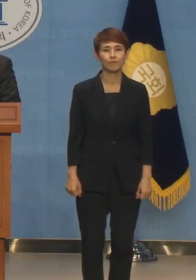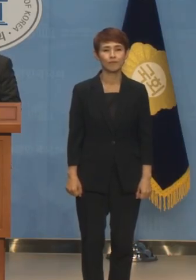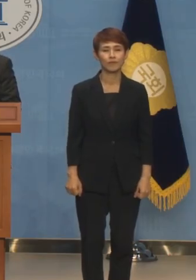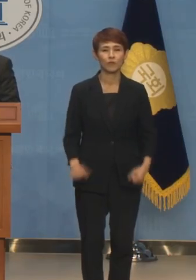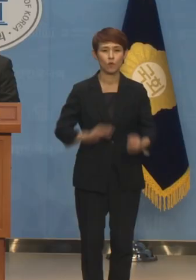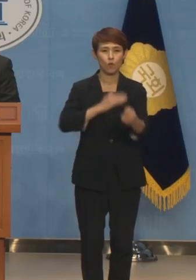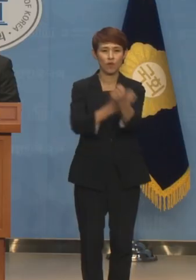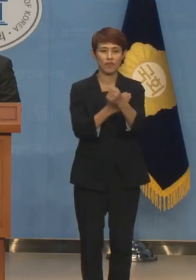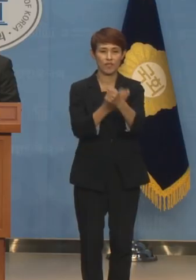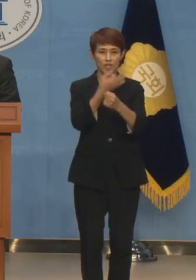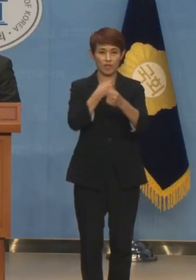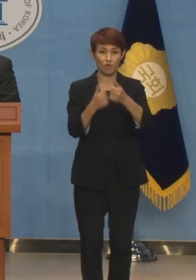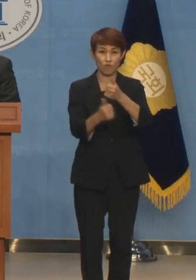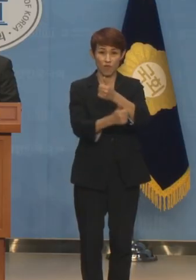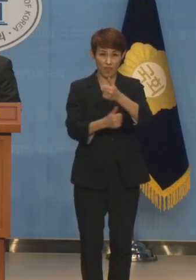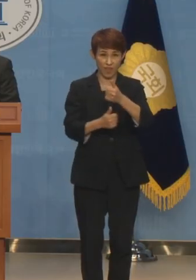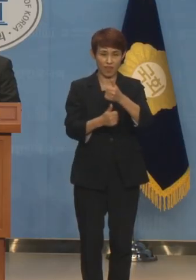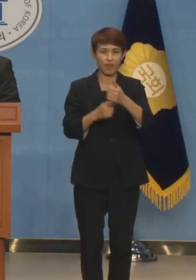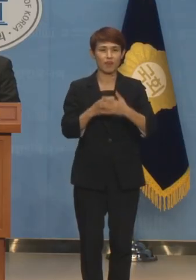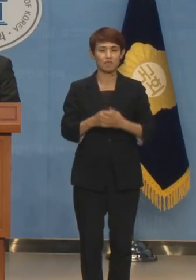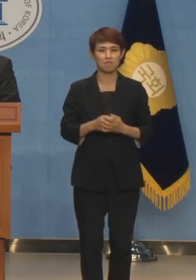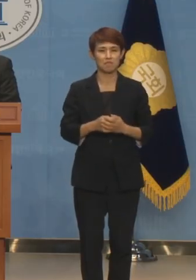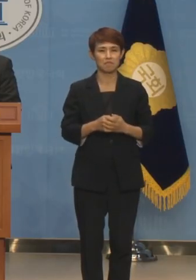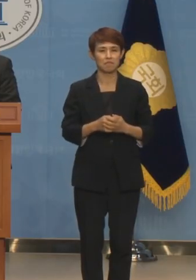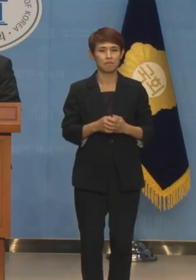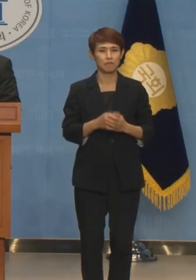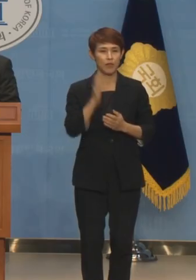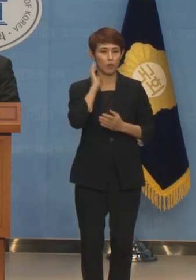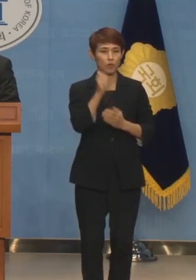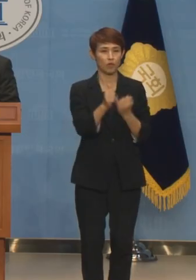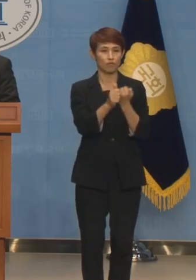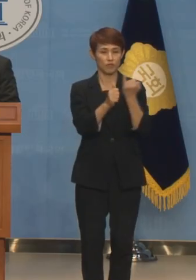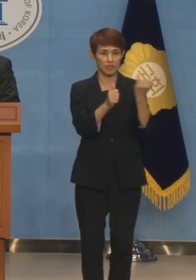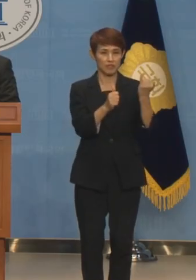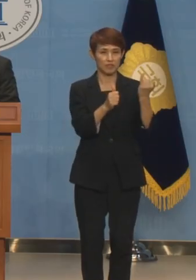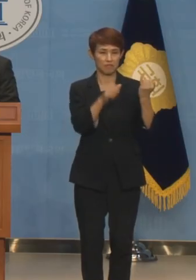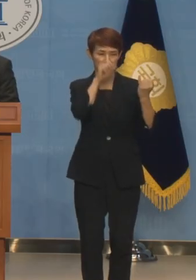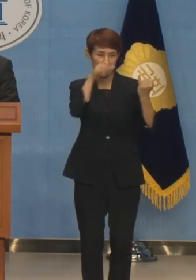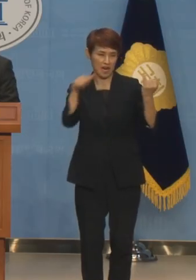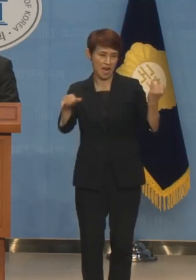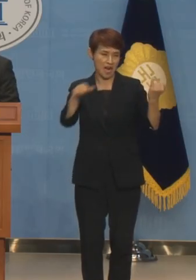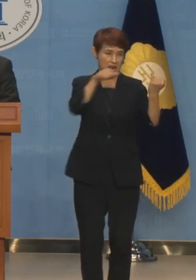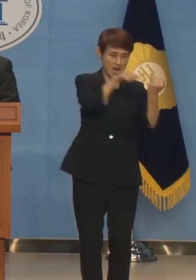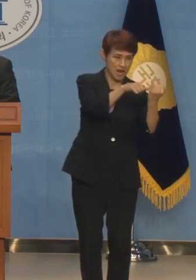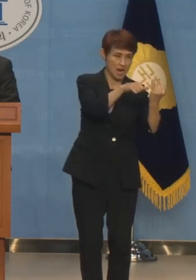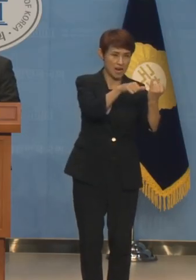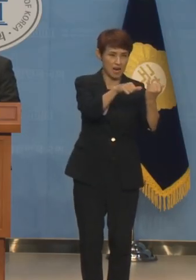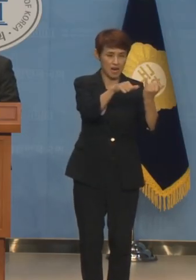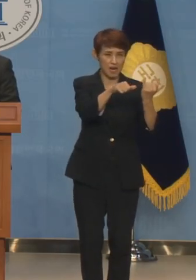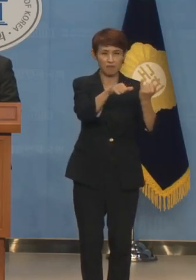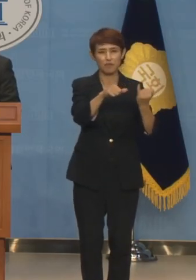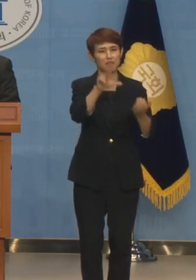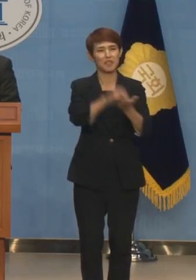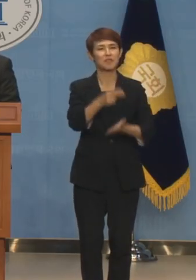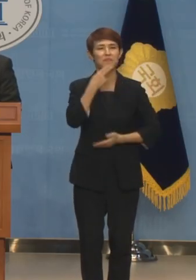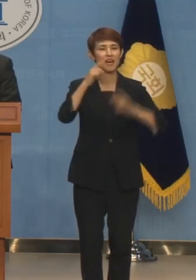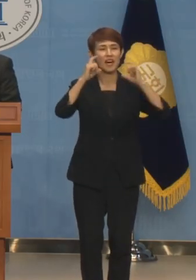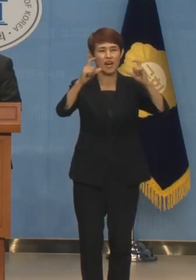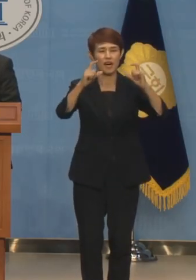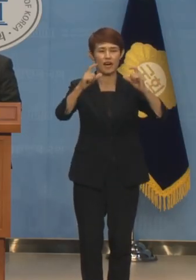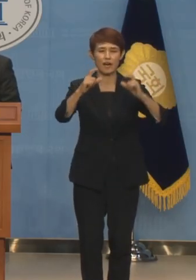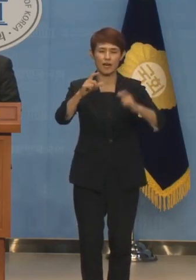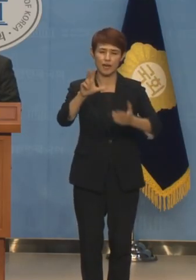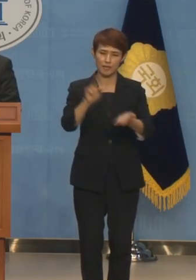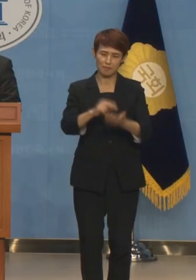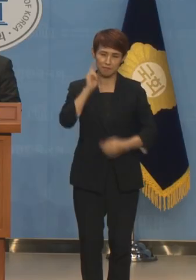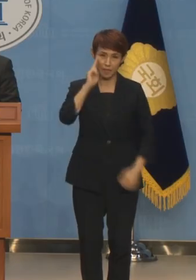권익위의 김건희 여사 명품백 수수 종결 처리는 부패 완판 윤석열 왕조의 활용 점정입니다.